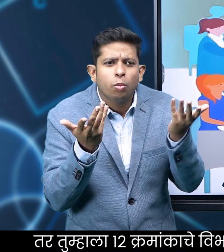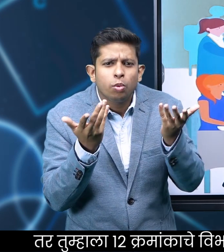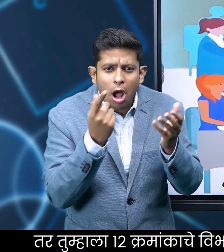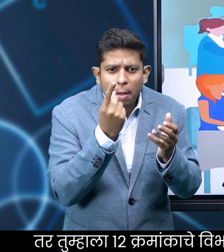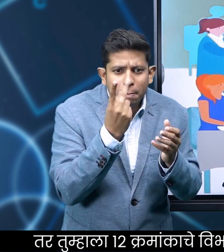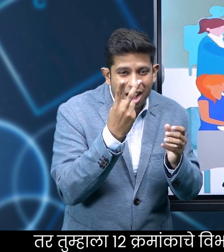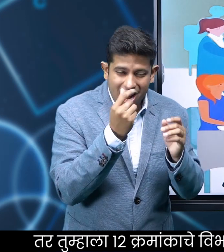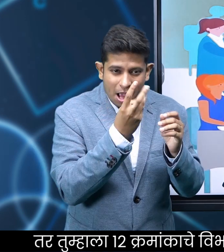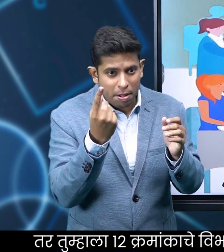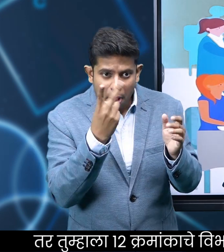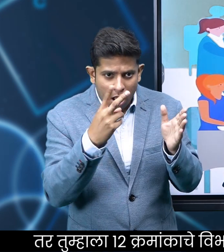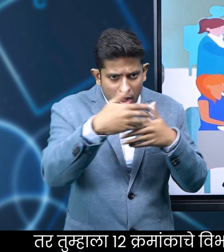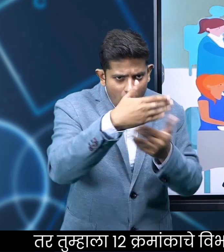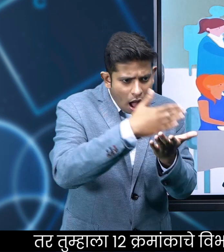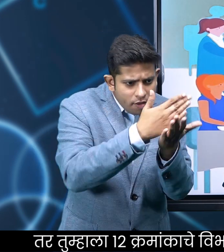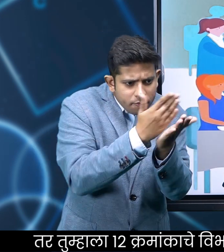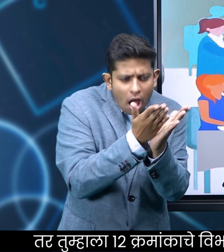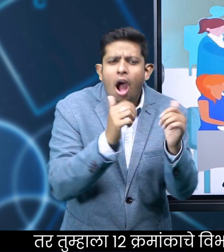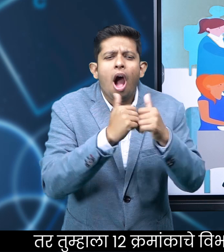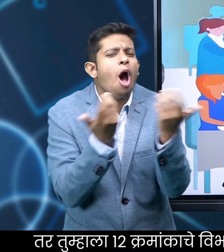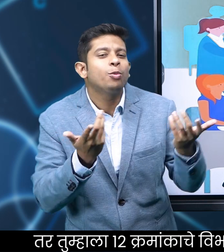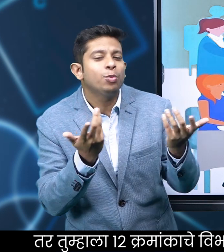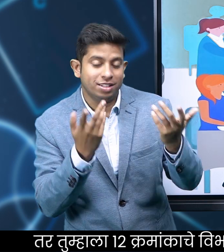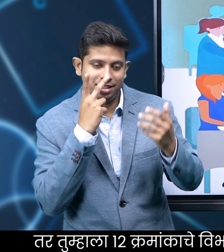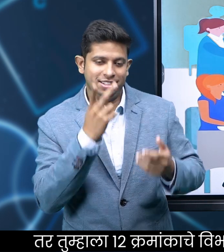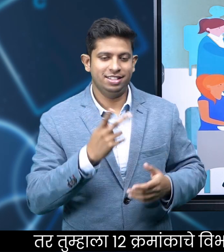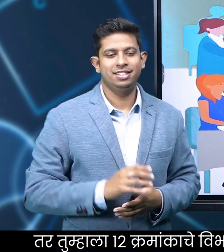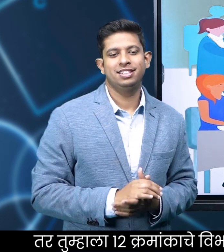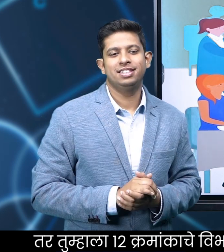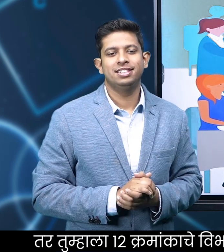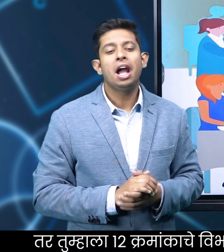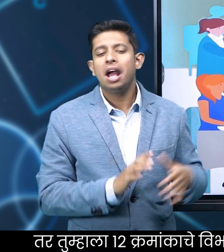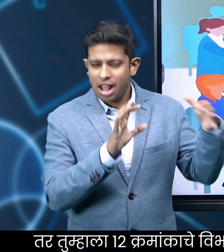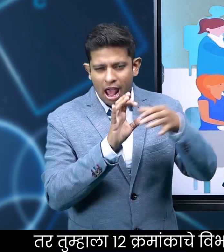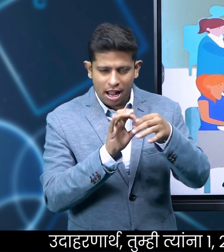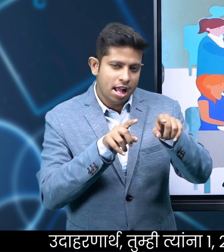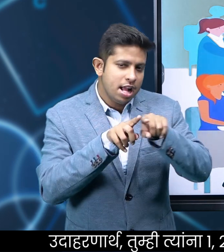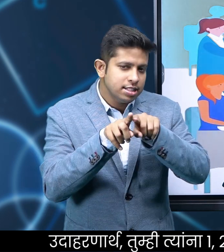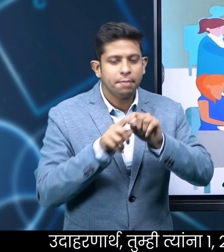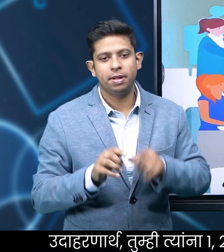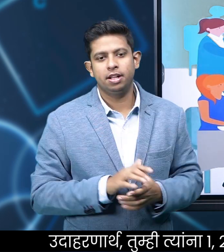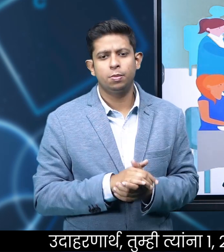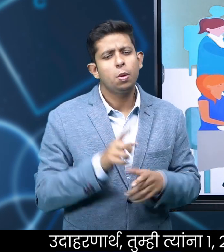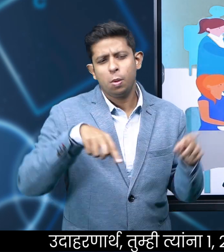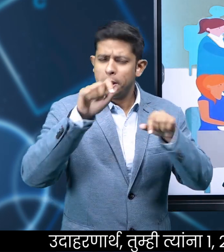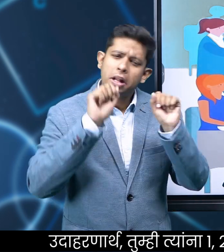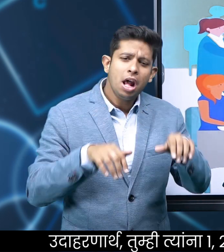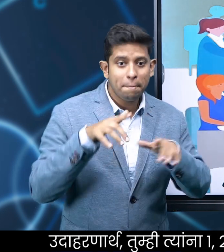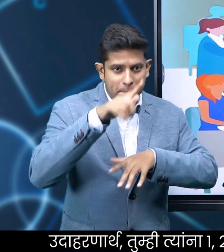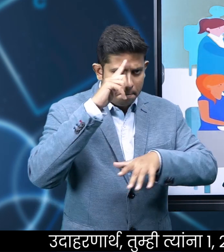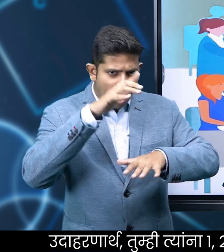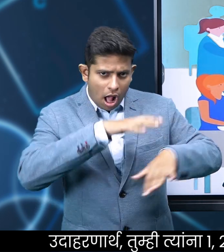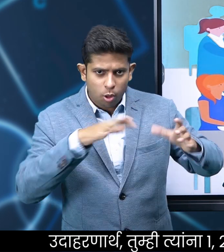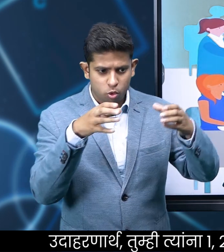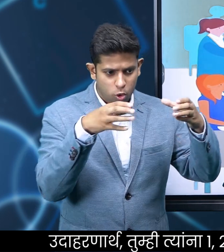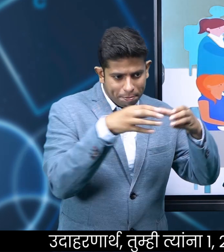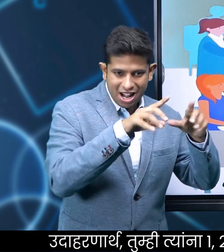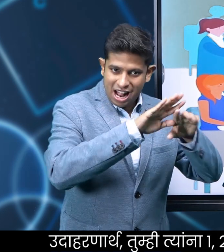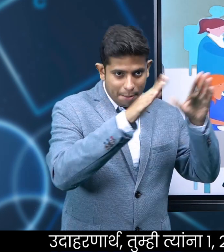तुम्हाला 12 क्रमांकाचे विभाजन कसे करता येईल याचा विचार करावा लागेल. उदाहरणार्थ तुम्ही त्यांना 1, 2, 3, 4,